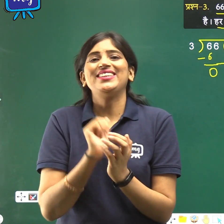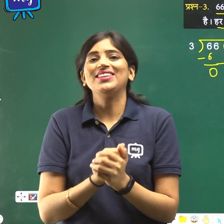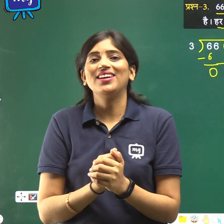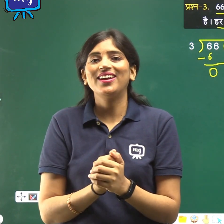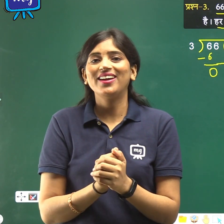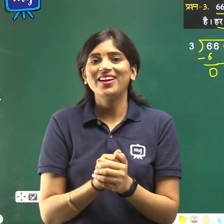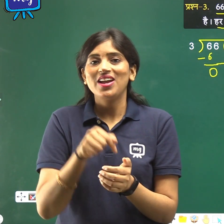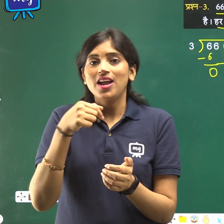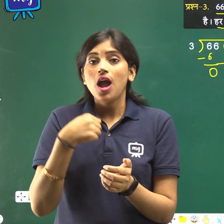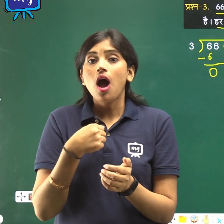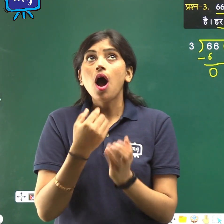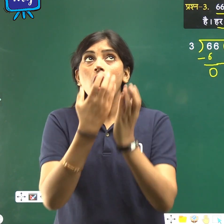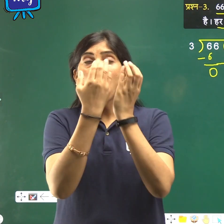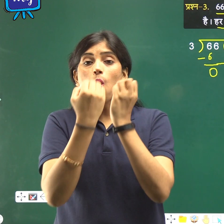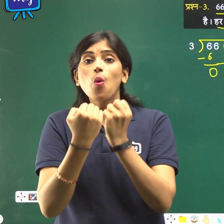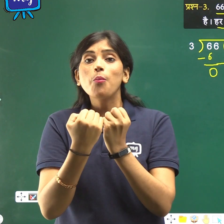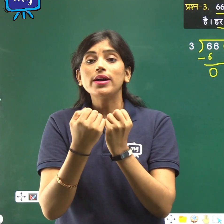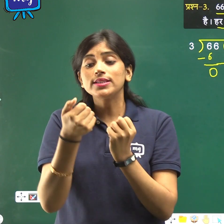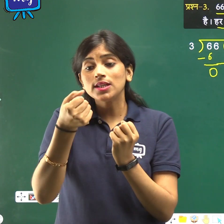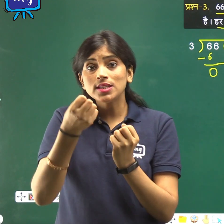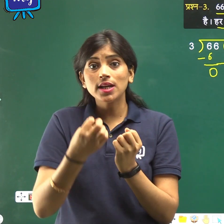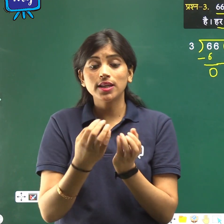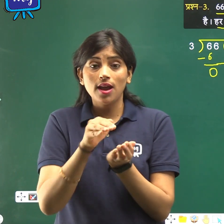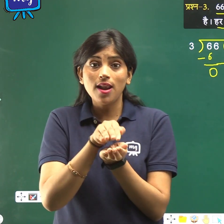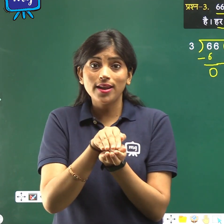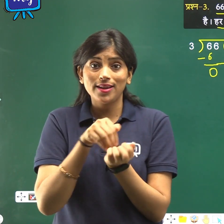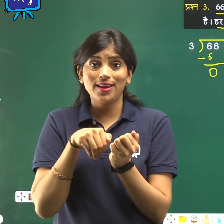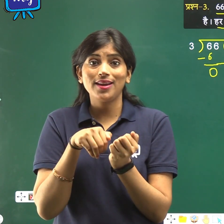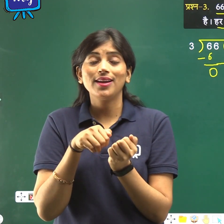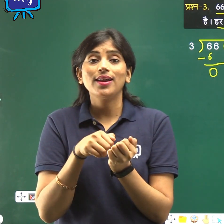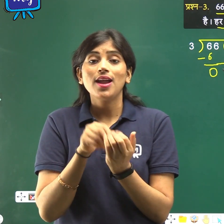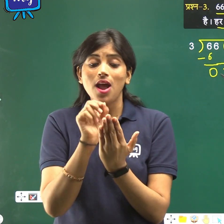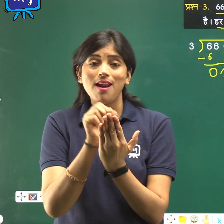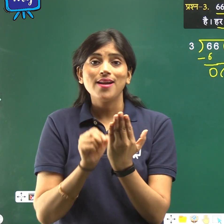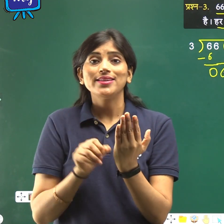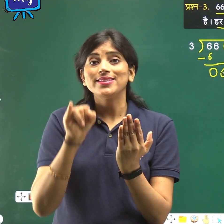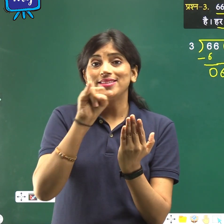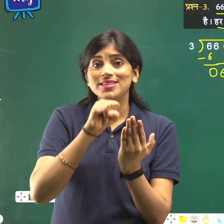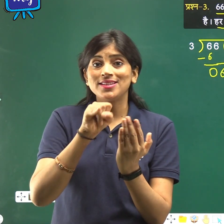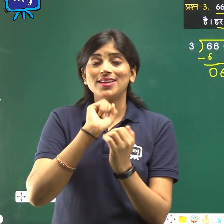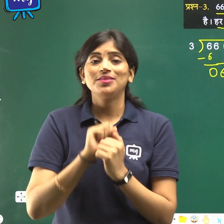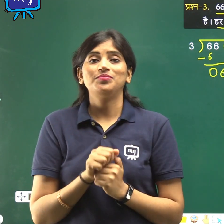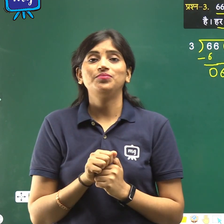नहीं, हम ऊपर से संख्या लेंगे तो